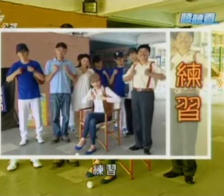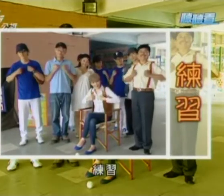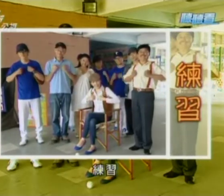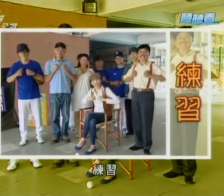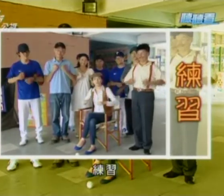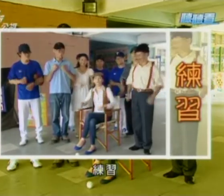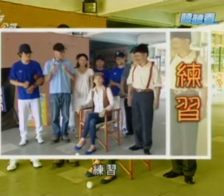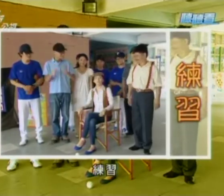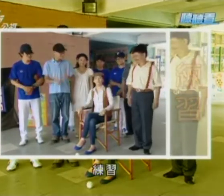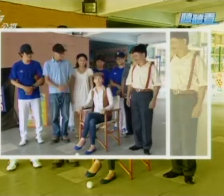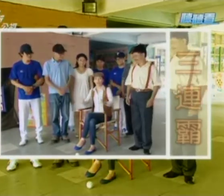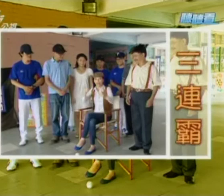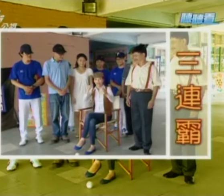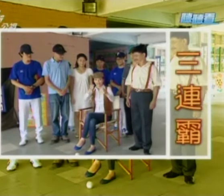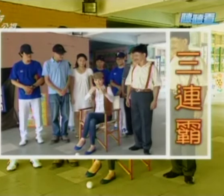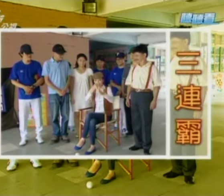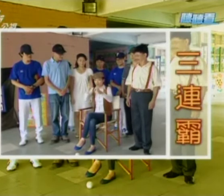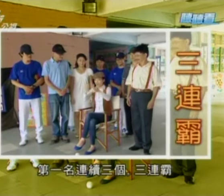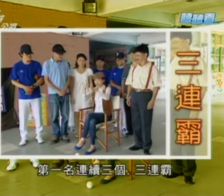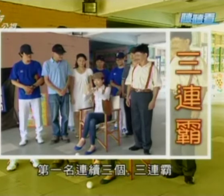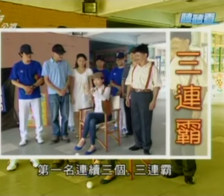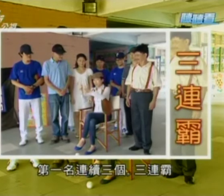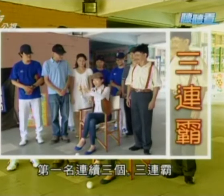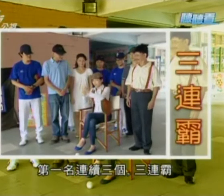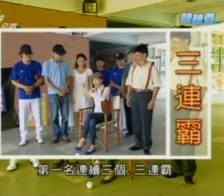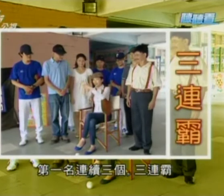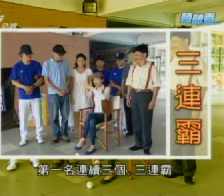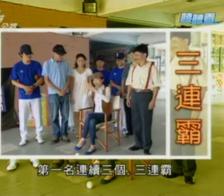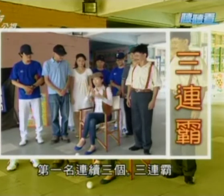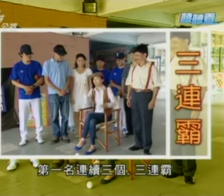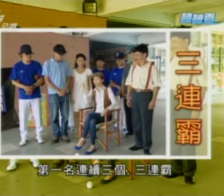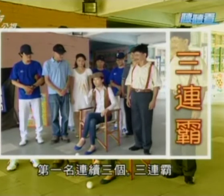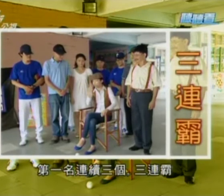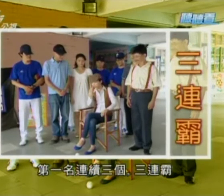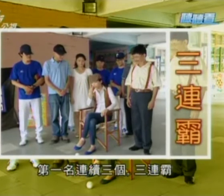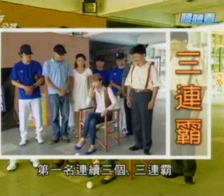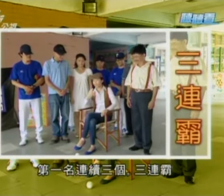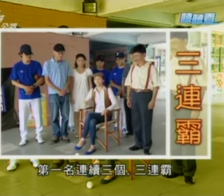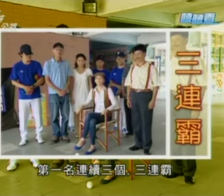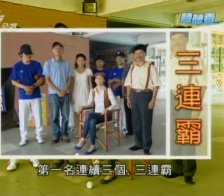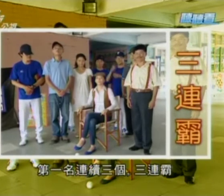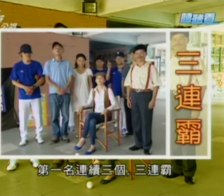练习，第一名连续3个。